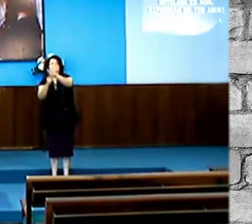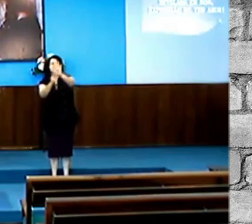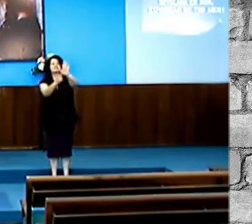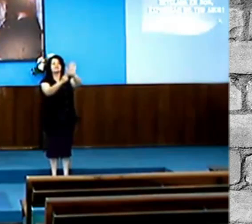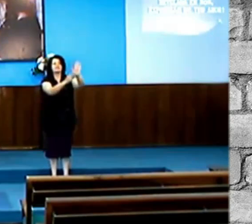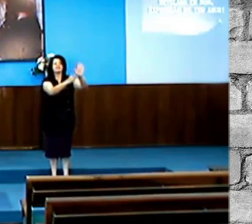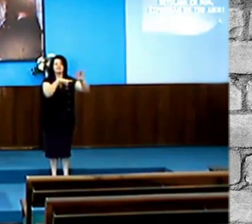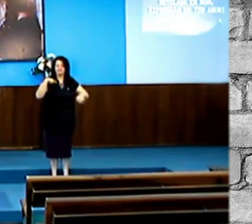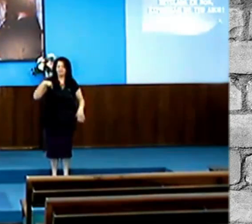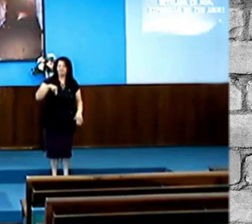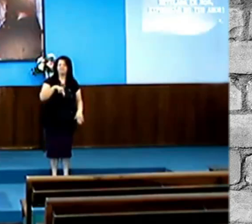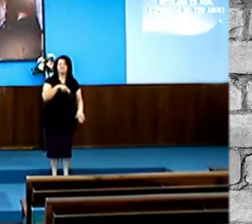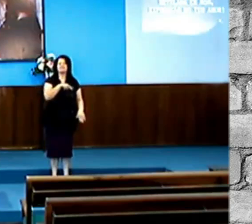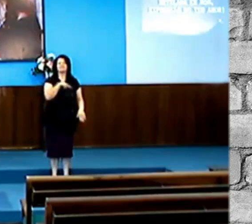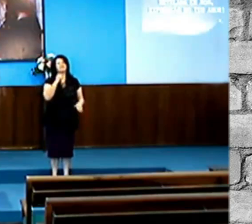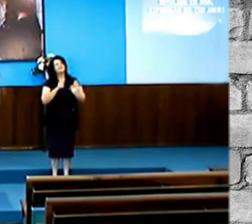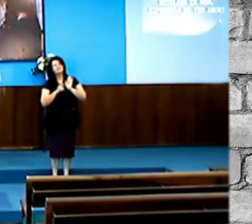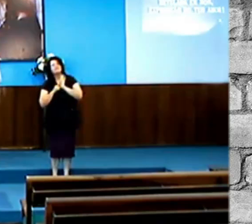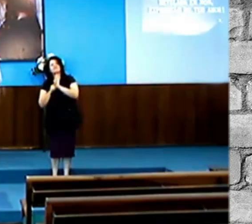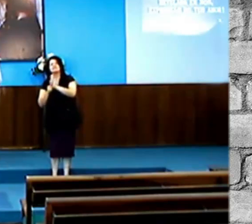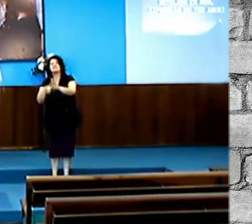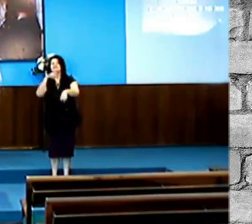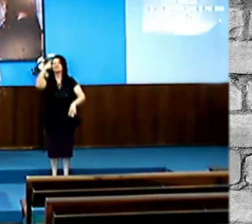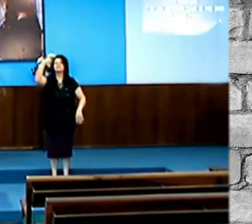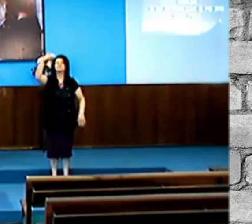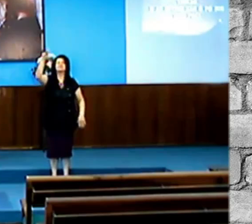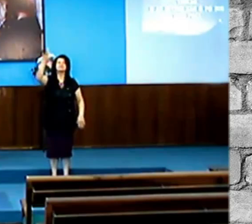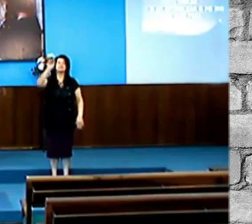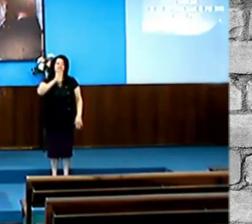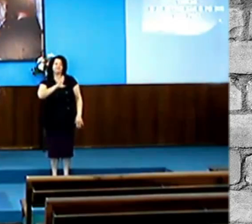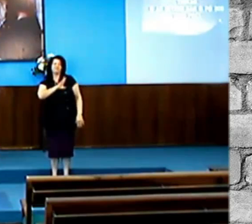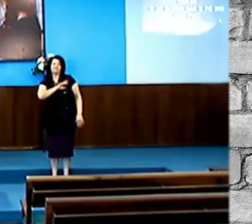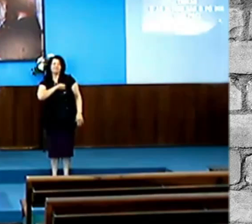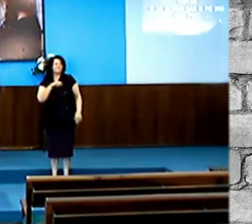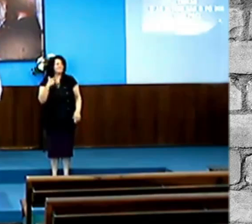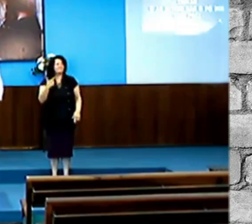nós, expressão do teu amor